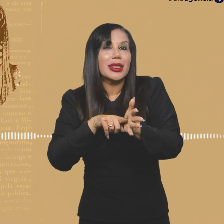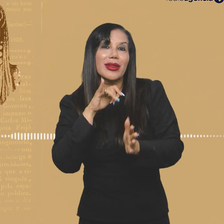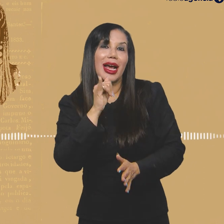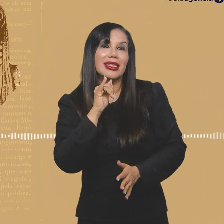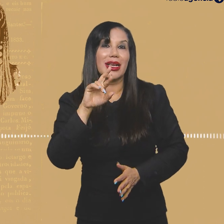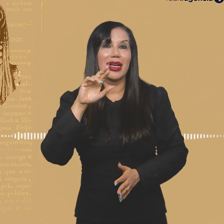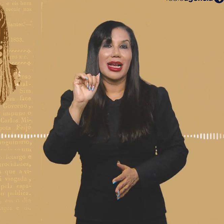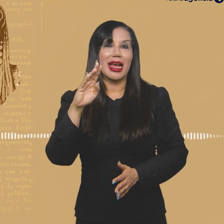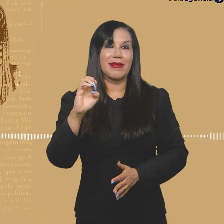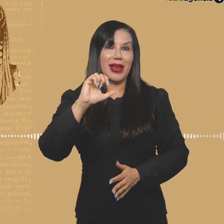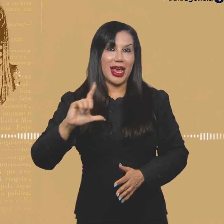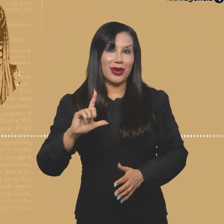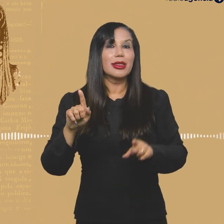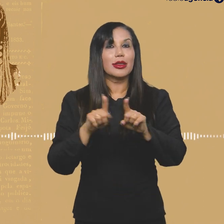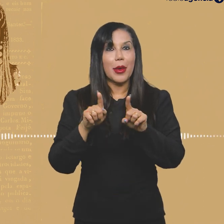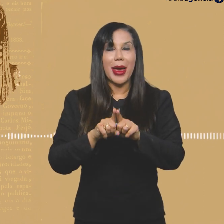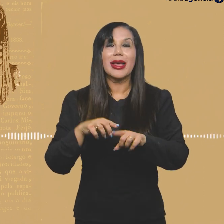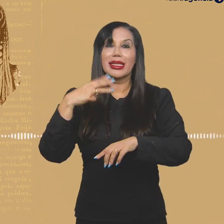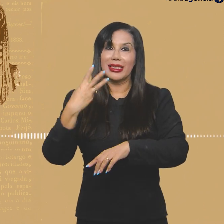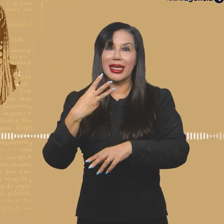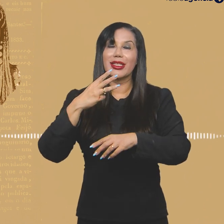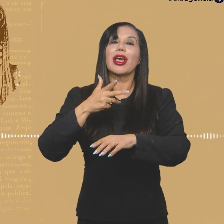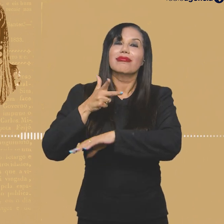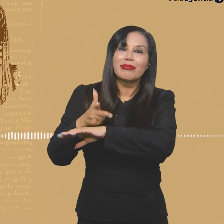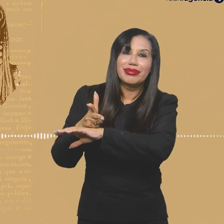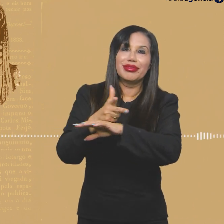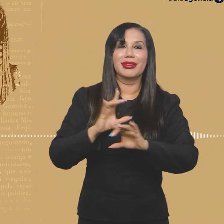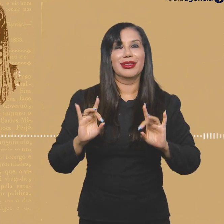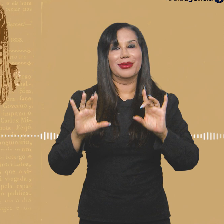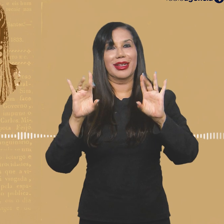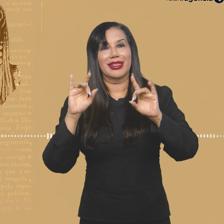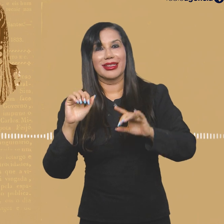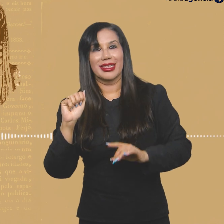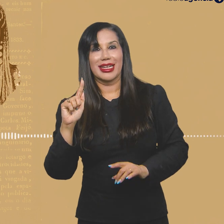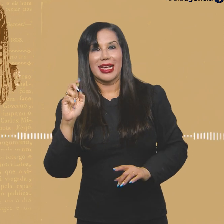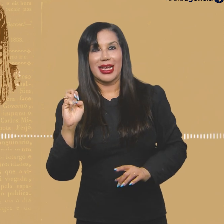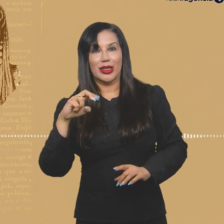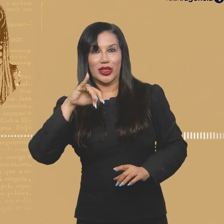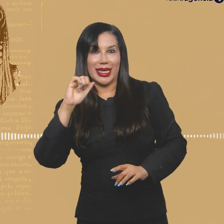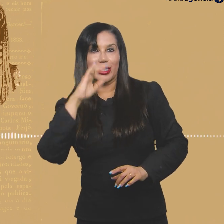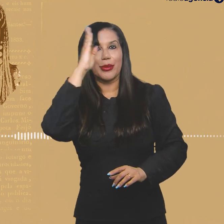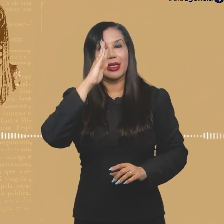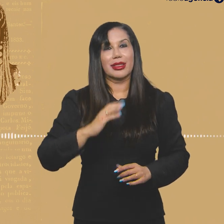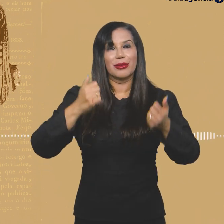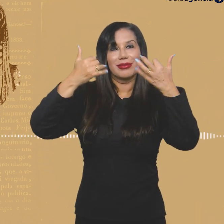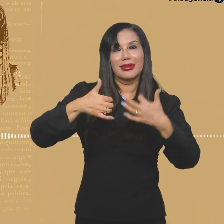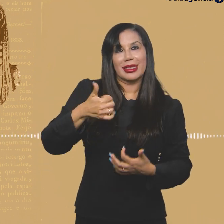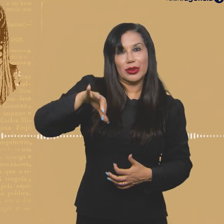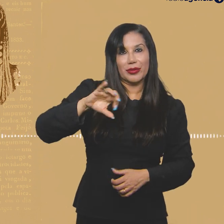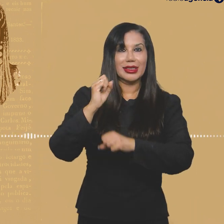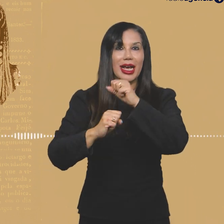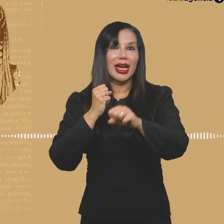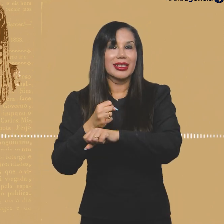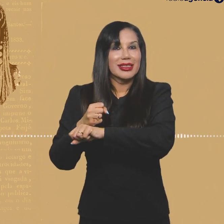apuração e narração são de Rafael Cardoso, que também assina três reportagens especiais para a Agência Brasil sobre os